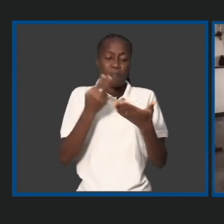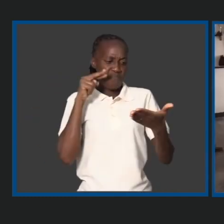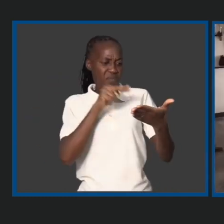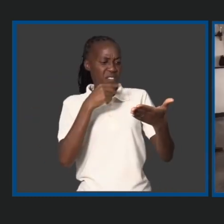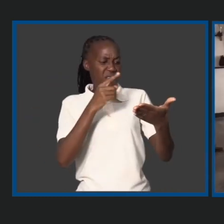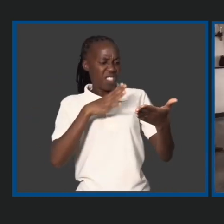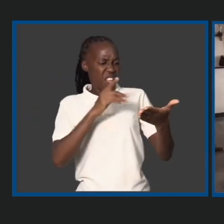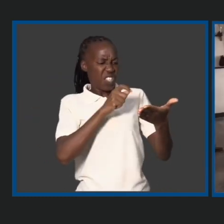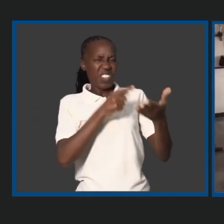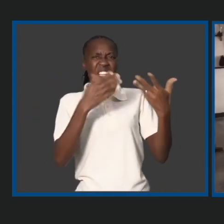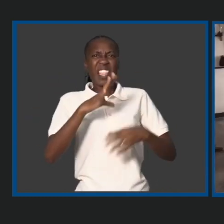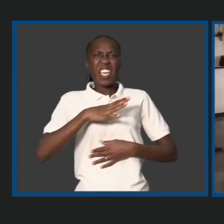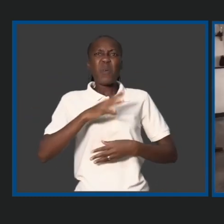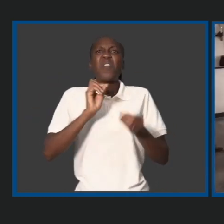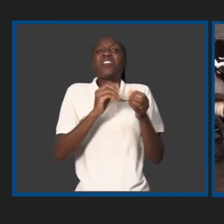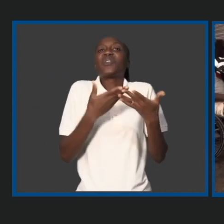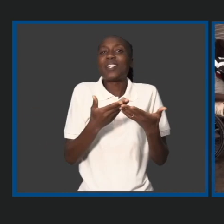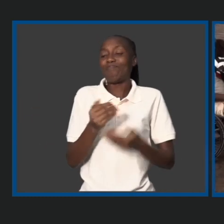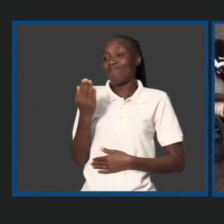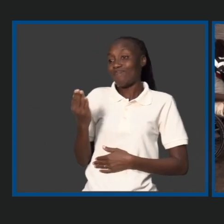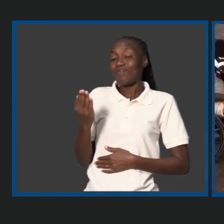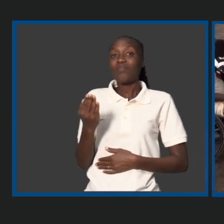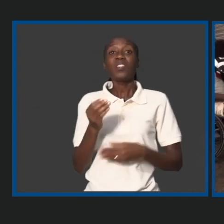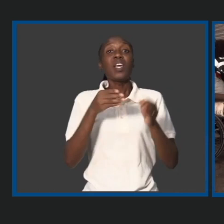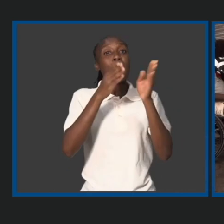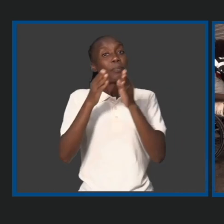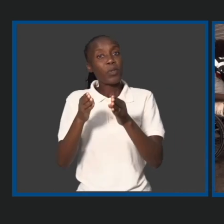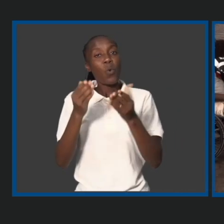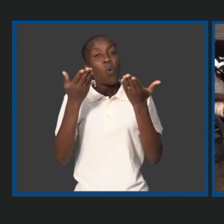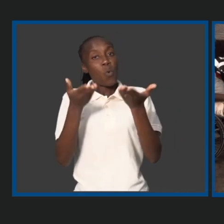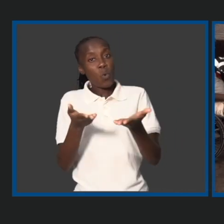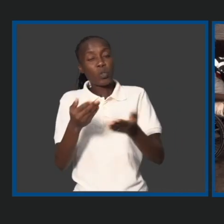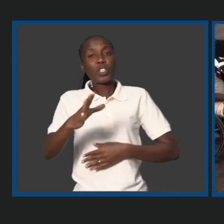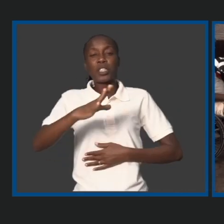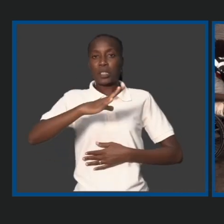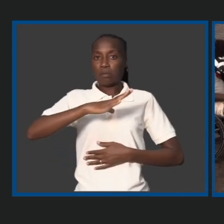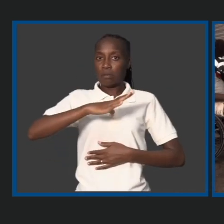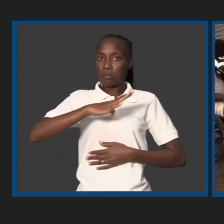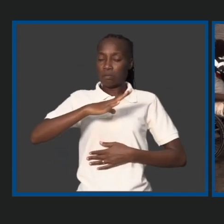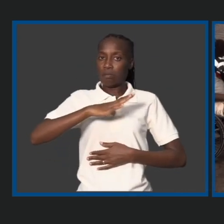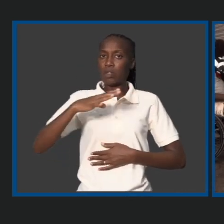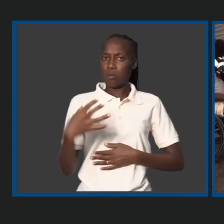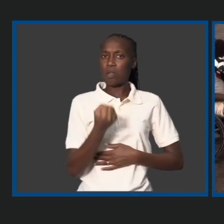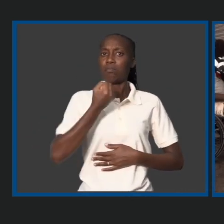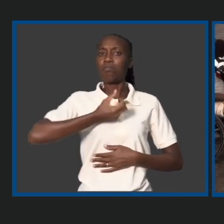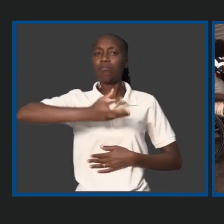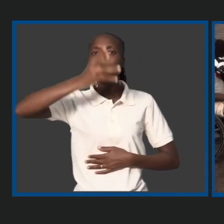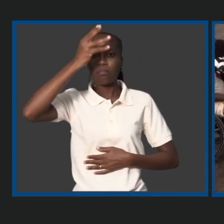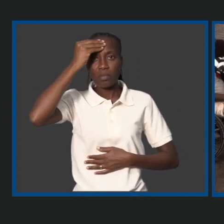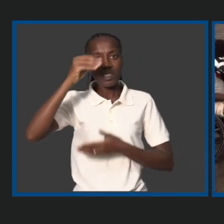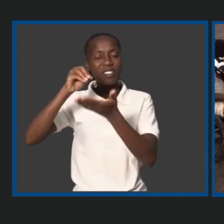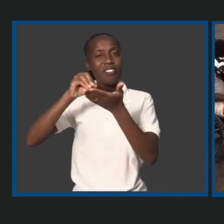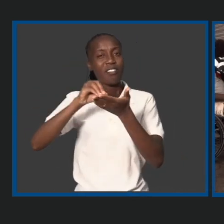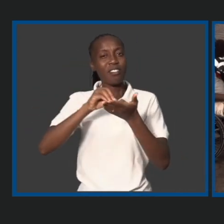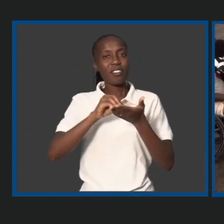escrito, não vai acontecer nada. Caro amigo telespectador, hoje, como deu para percebê-lo,